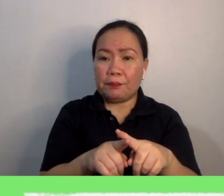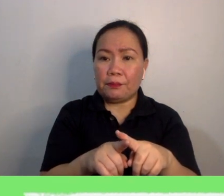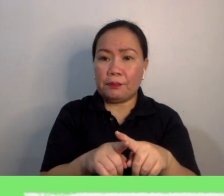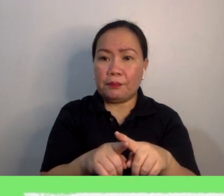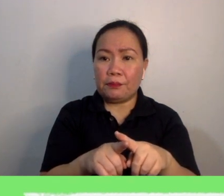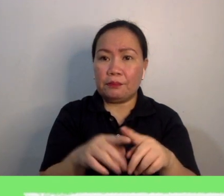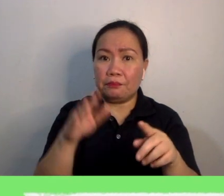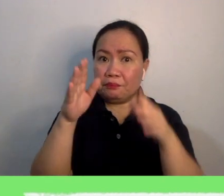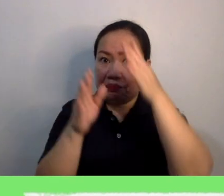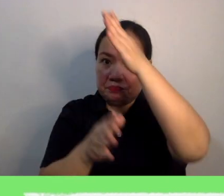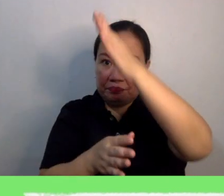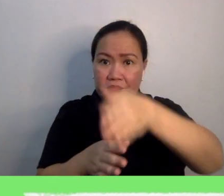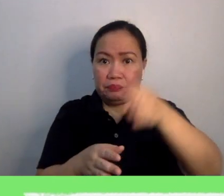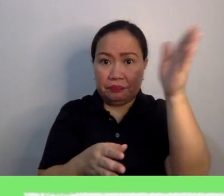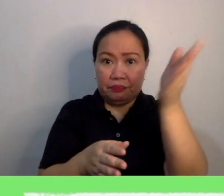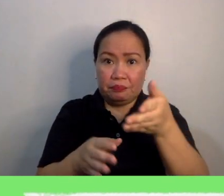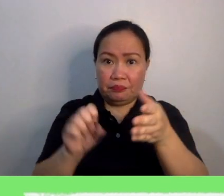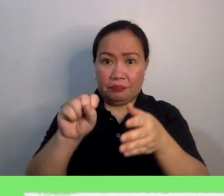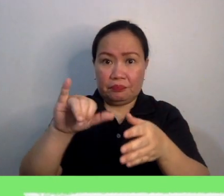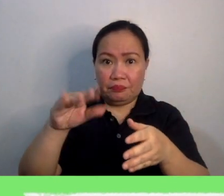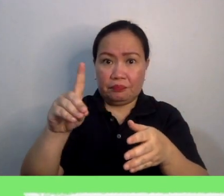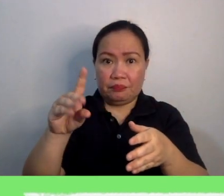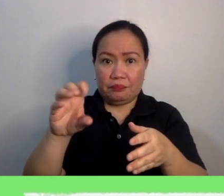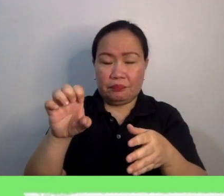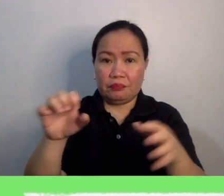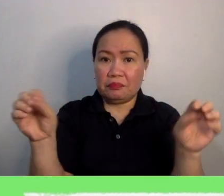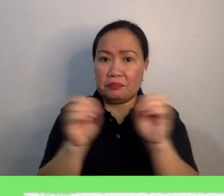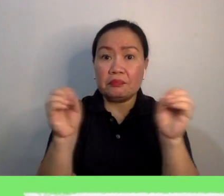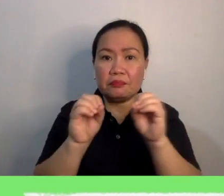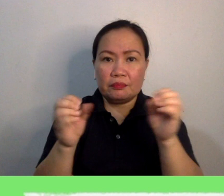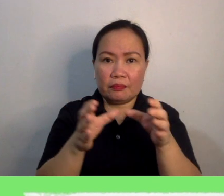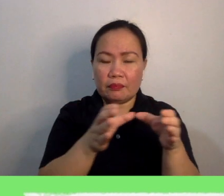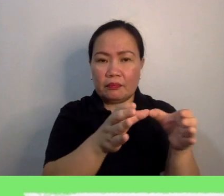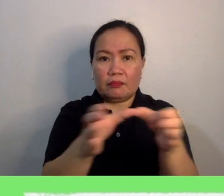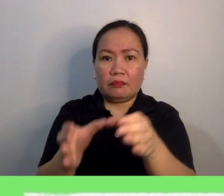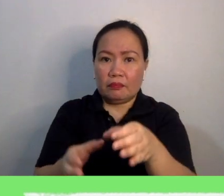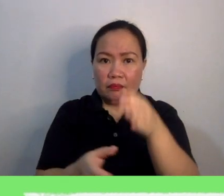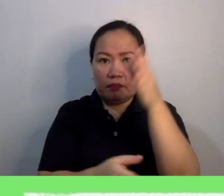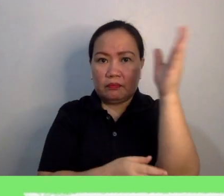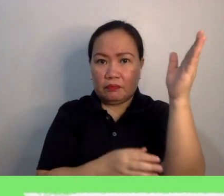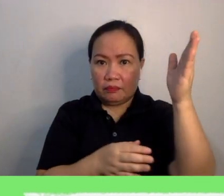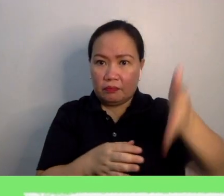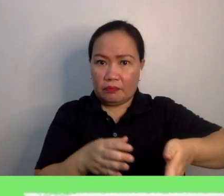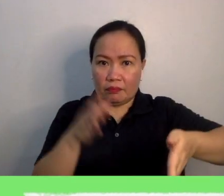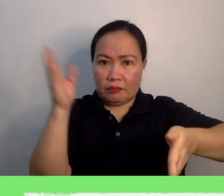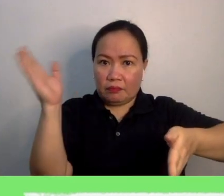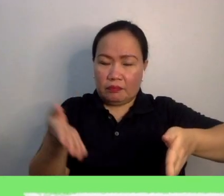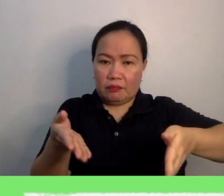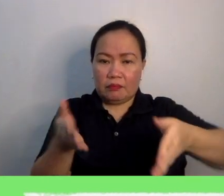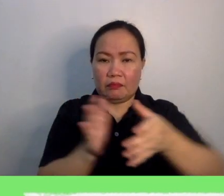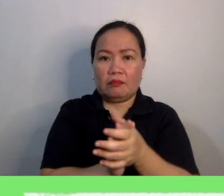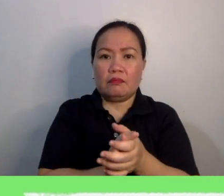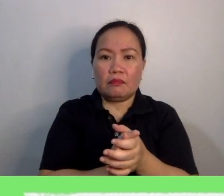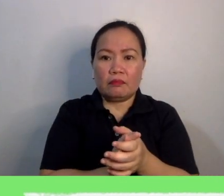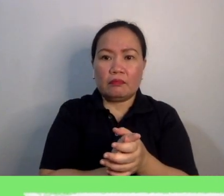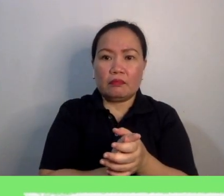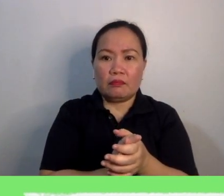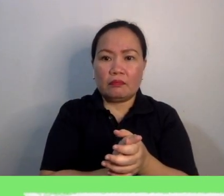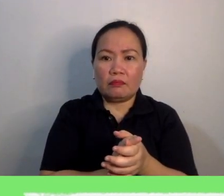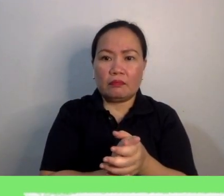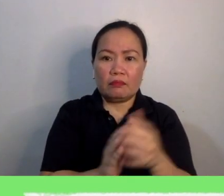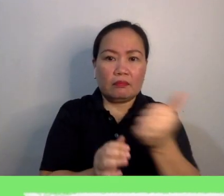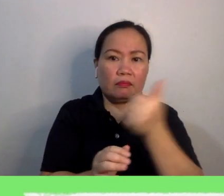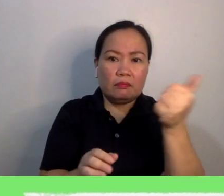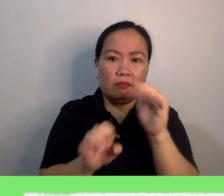angle 1. Ito naman yung side ni angle 2. So, wala silang common side. Okay? So, this is not adjacent angles.